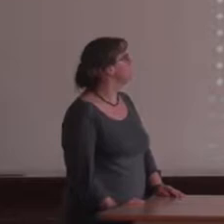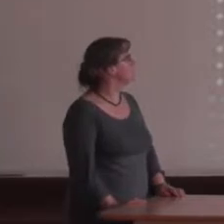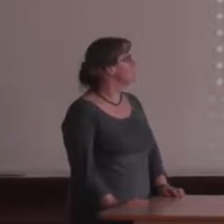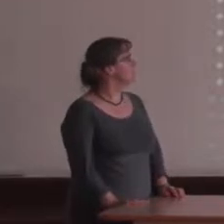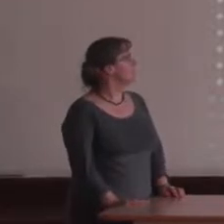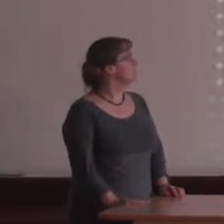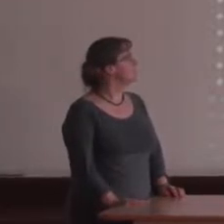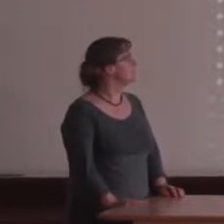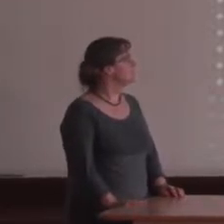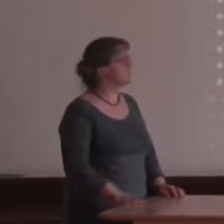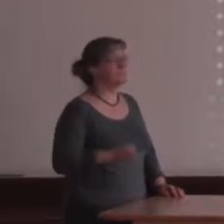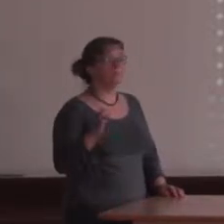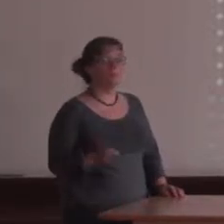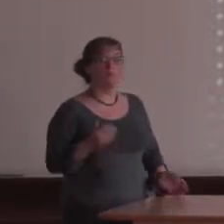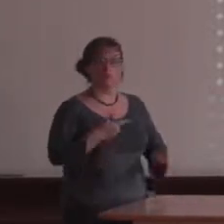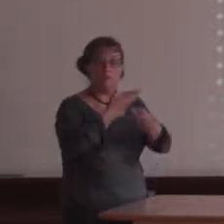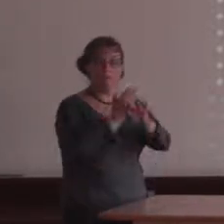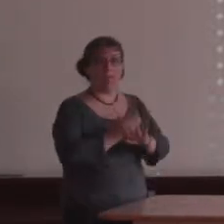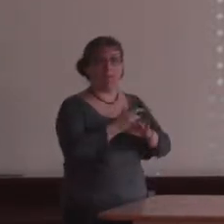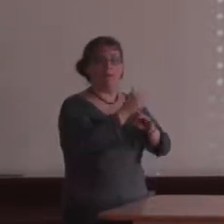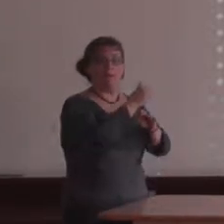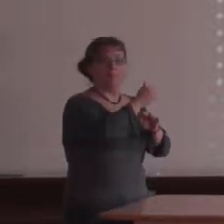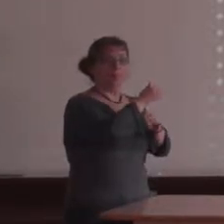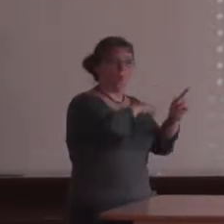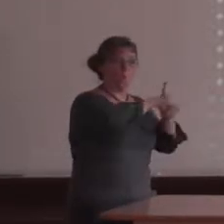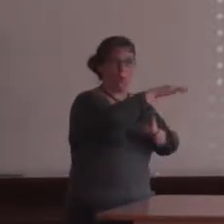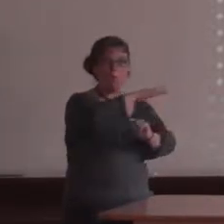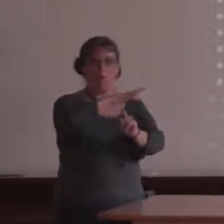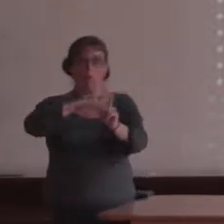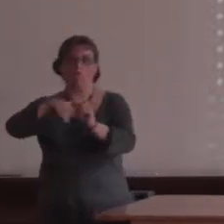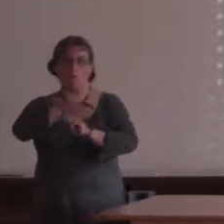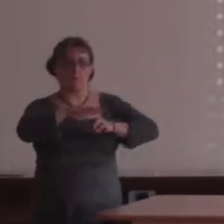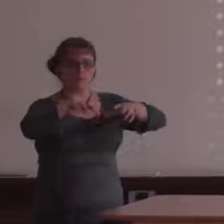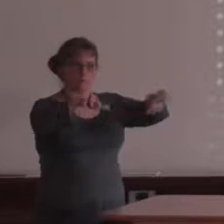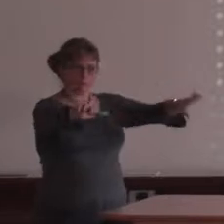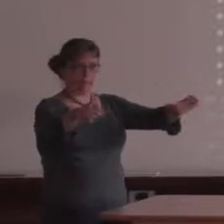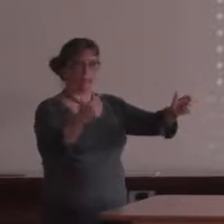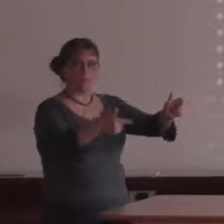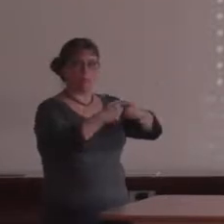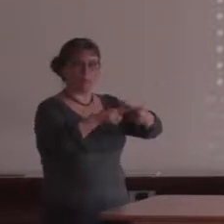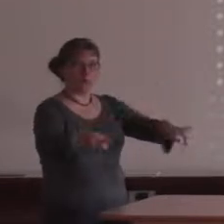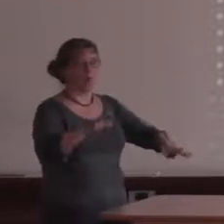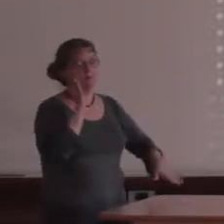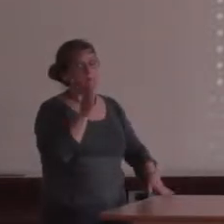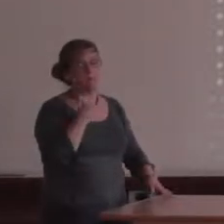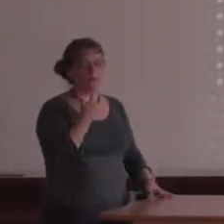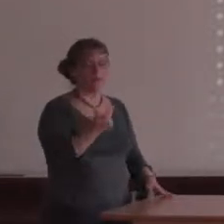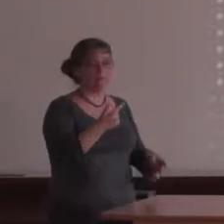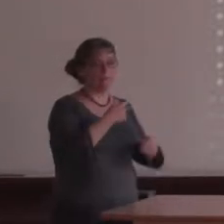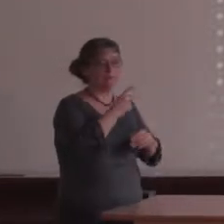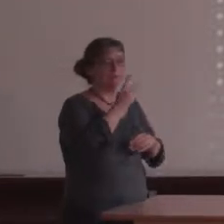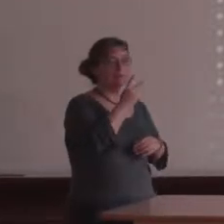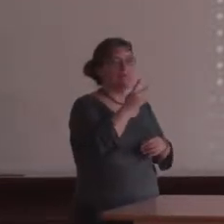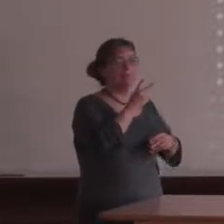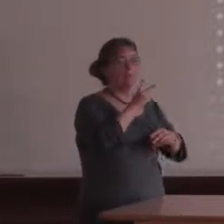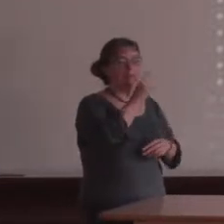Donc là, je lui ai défini une liste de deux environnements. Alors, c'est des petits mots-clés qu'il reconnaît. Py2.7, il sait que ça veut dire